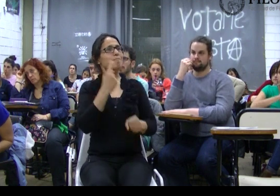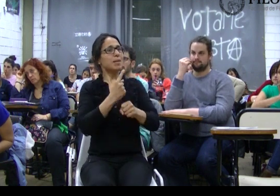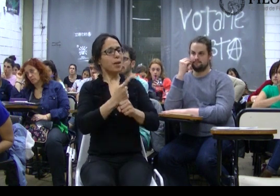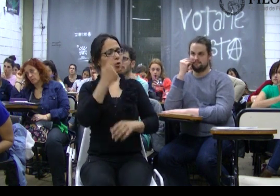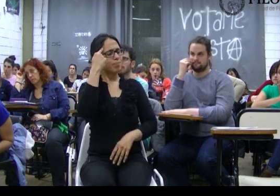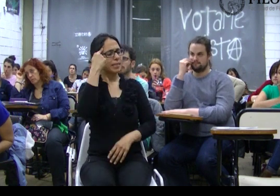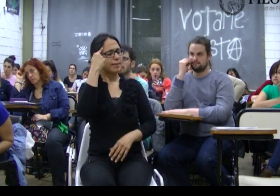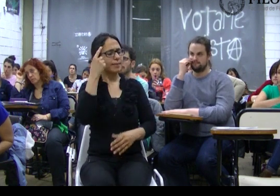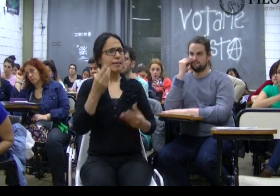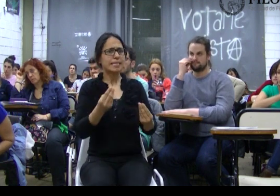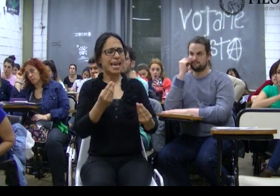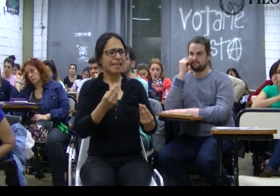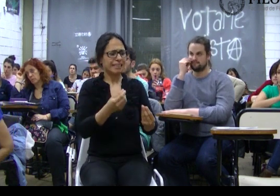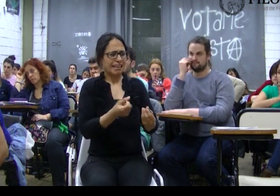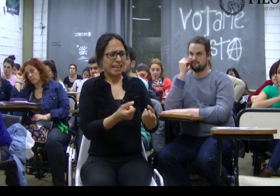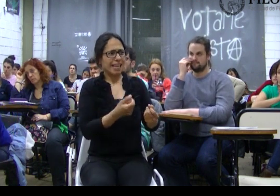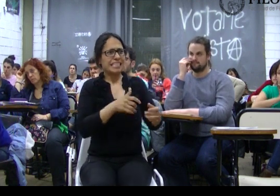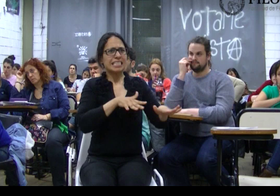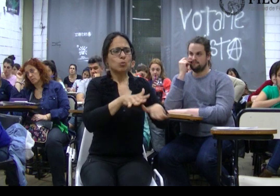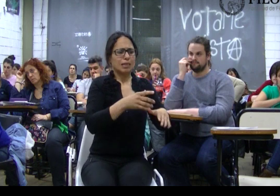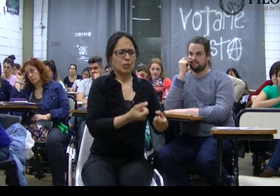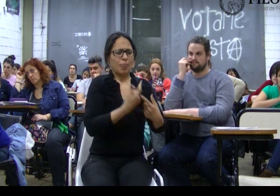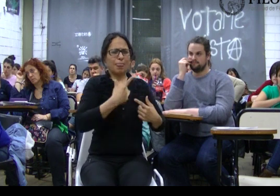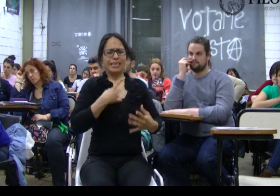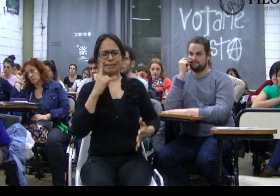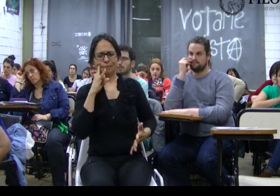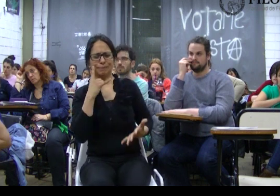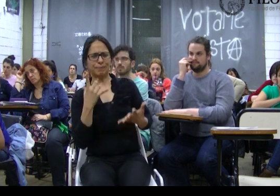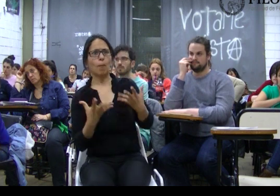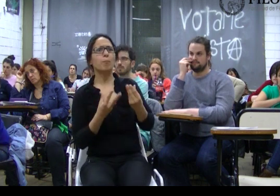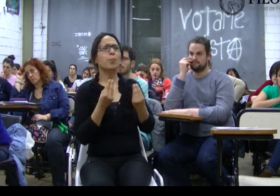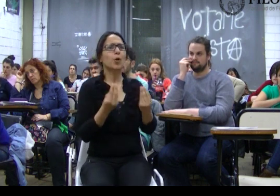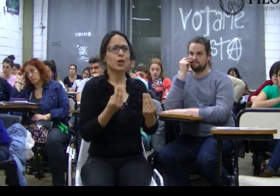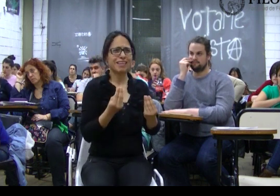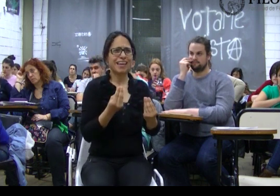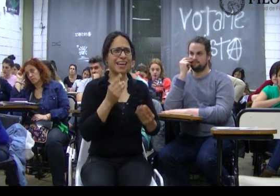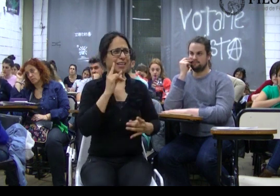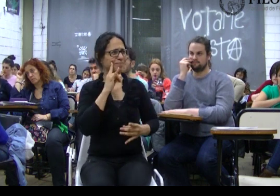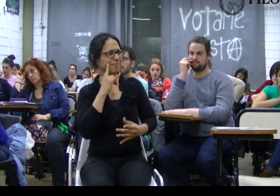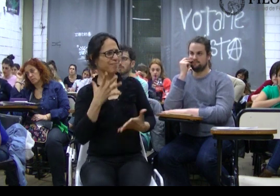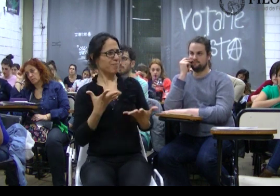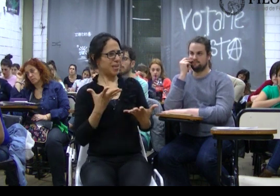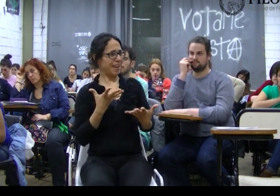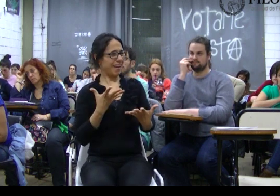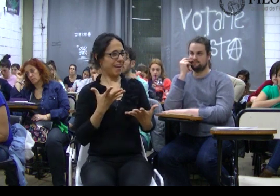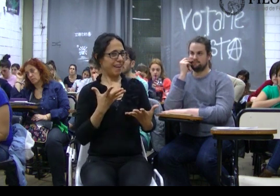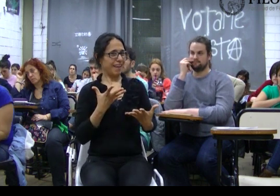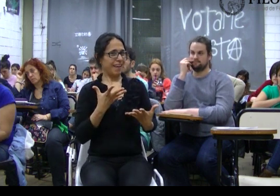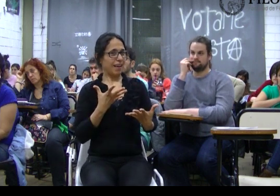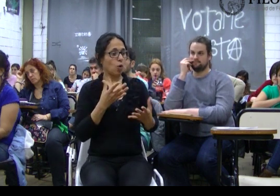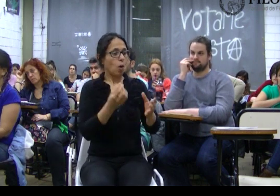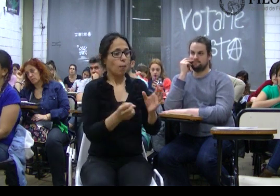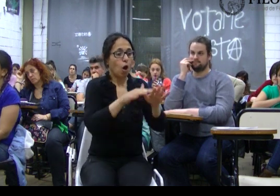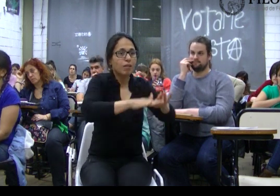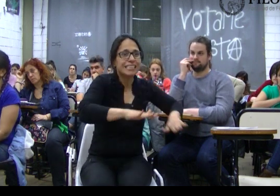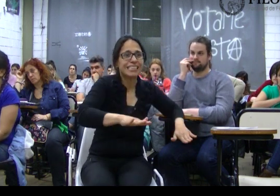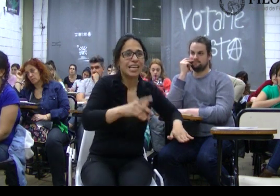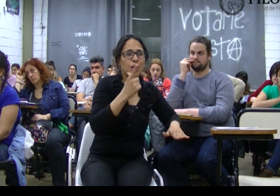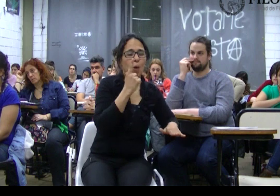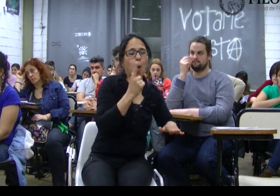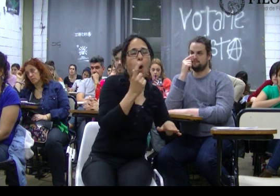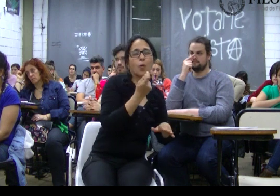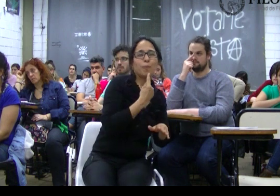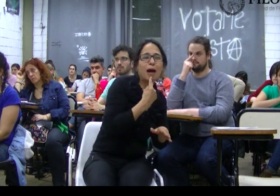primero, qué es lo que nos incomoda de esa escena, ¿no? Qué es lo que nos incomoda de la emergencia de la sexualidad de las niñas y las